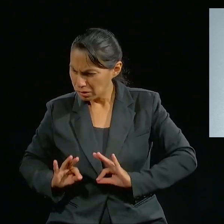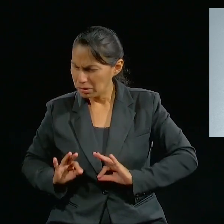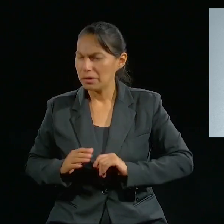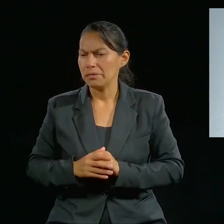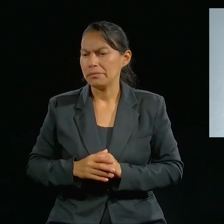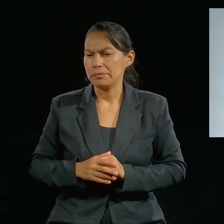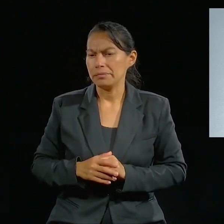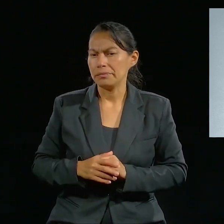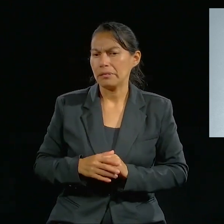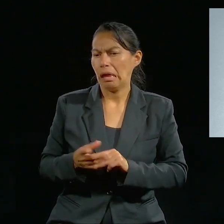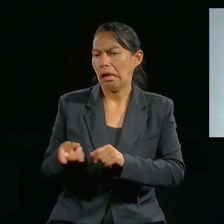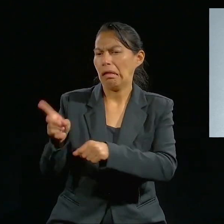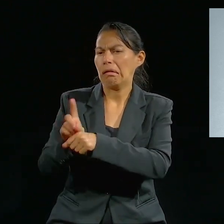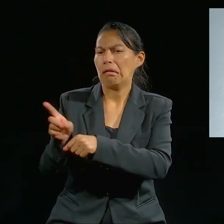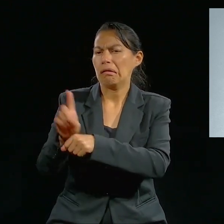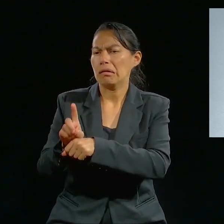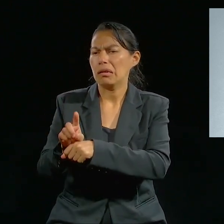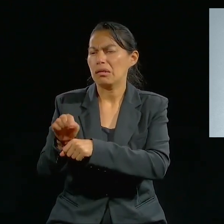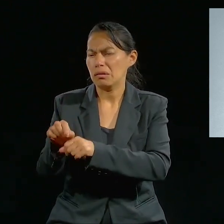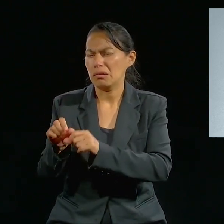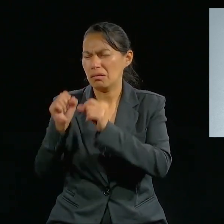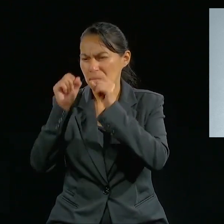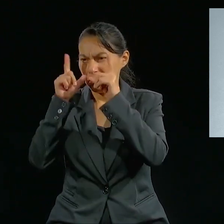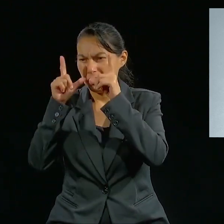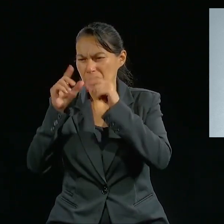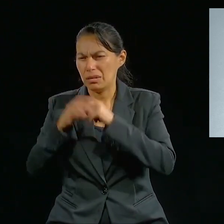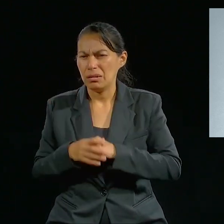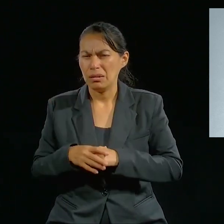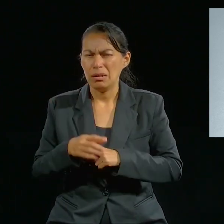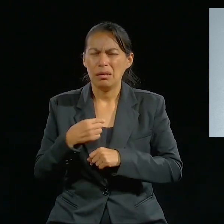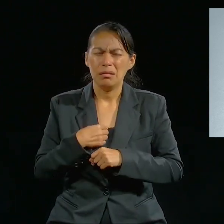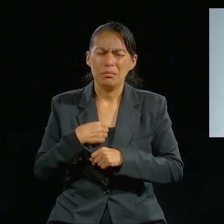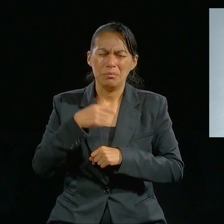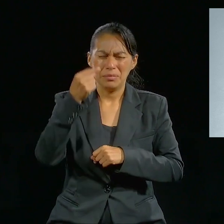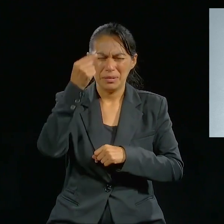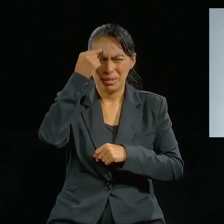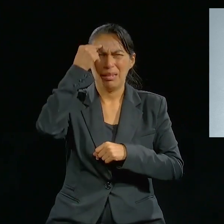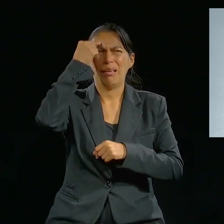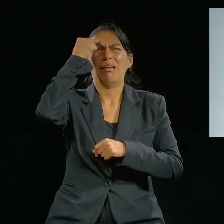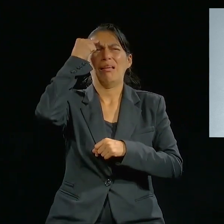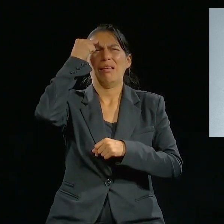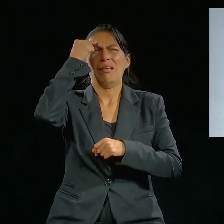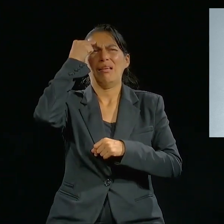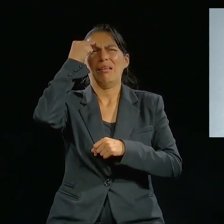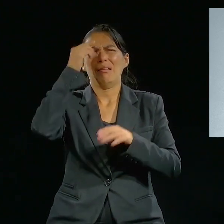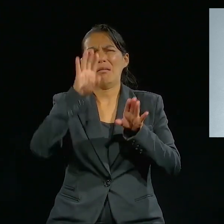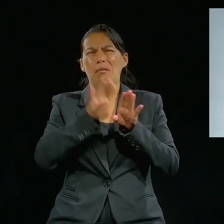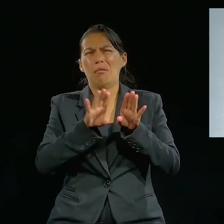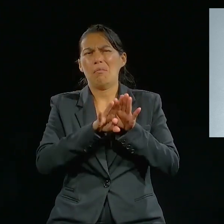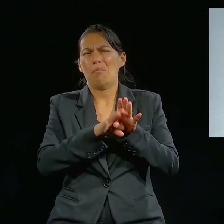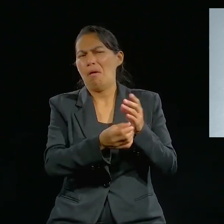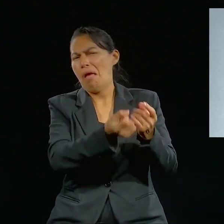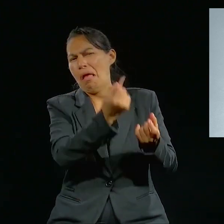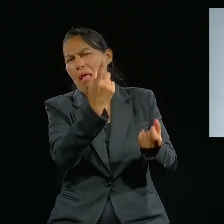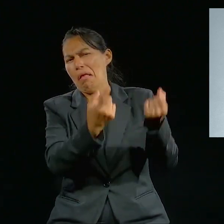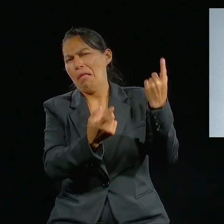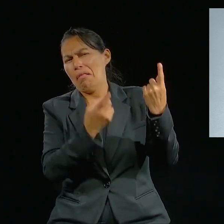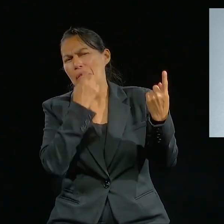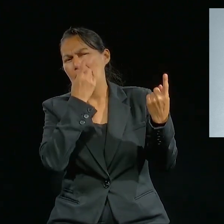me dice te voy a despertar en unos días y en ese momento pensé y dije cómo es que alguien puede tener la seguridad